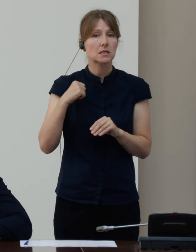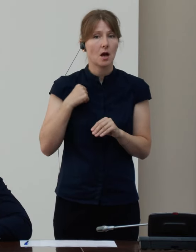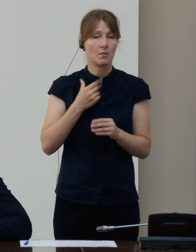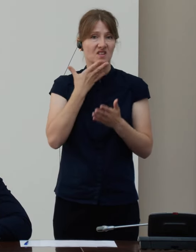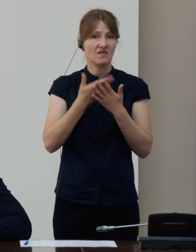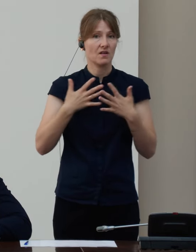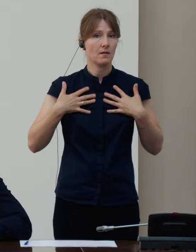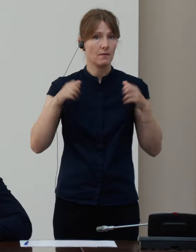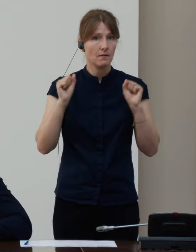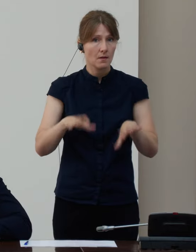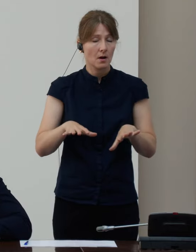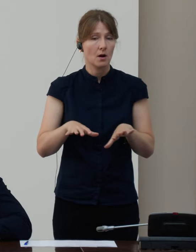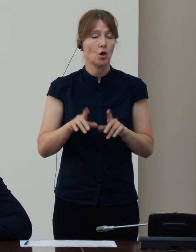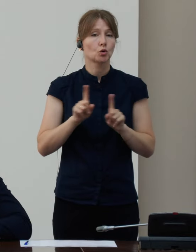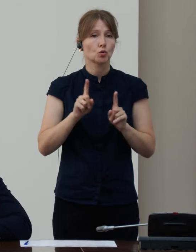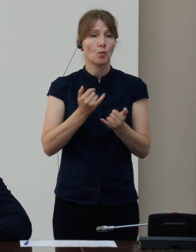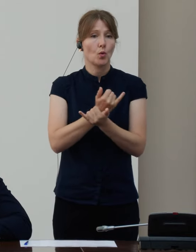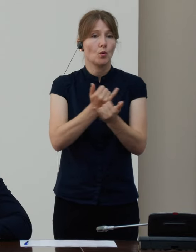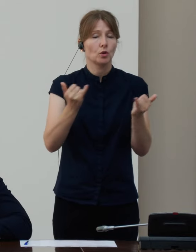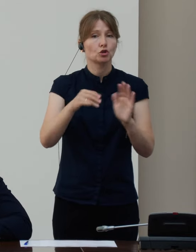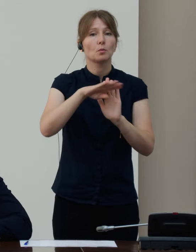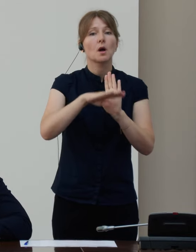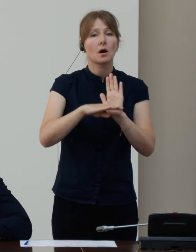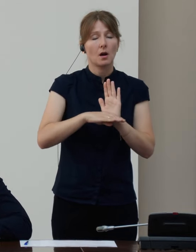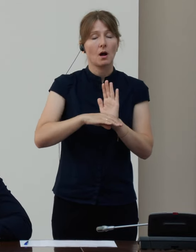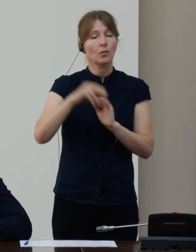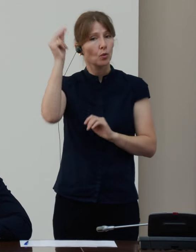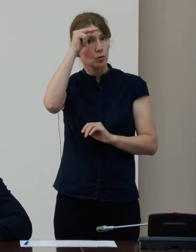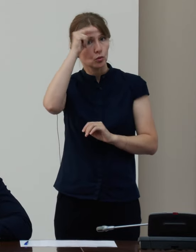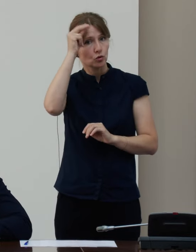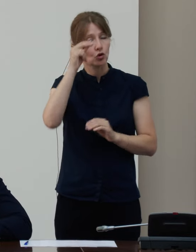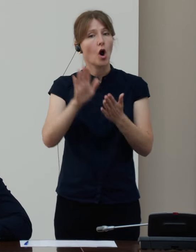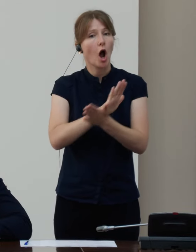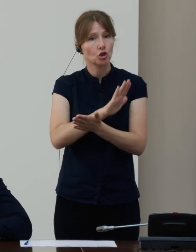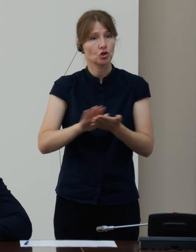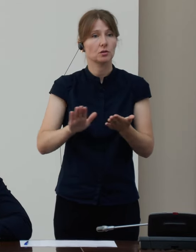ne coordonăm pe interior pentru a oferi programe destul de calitative